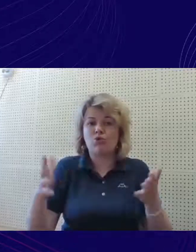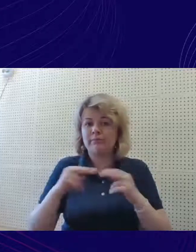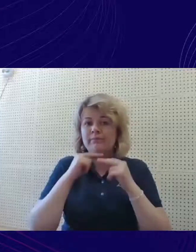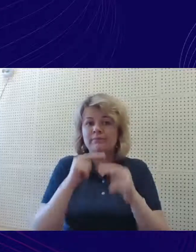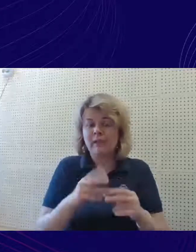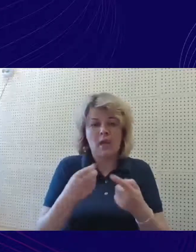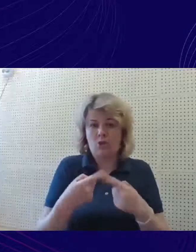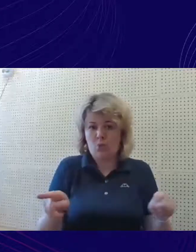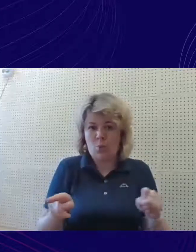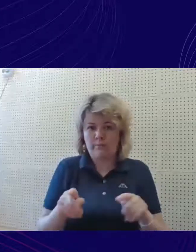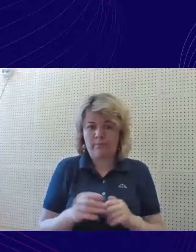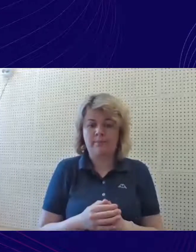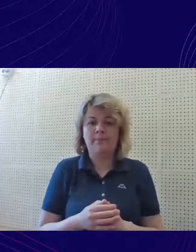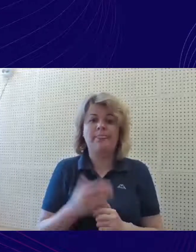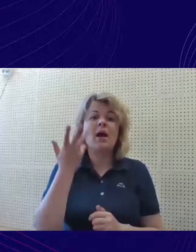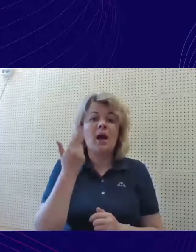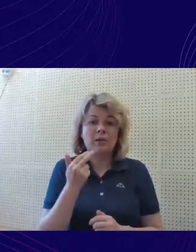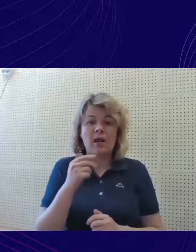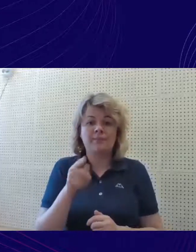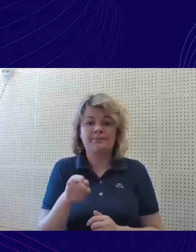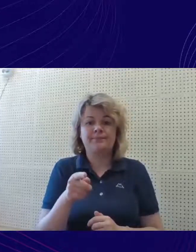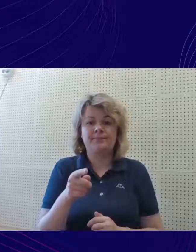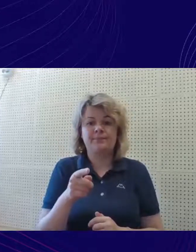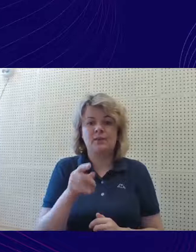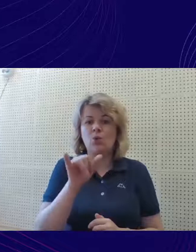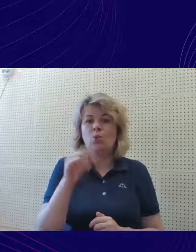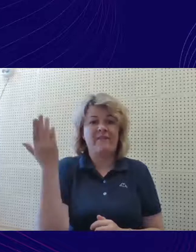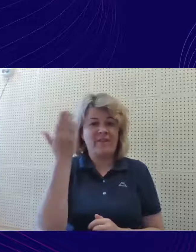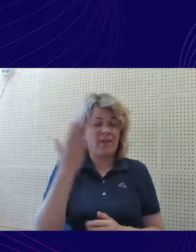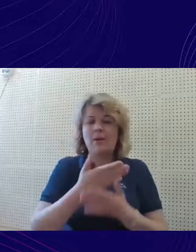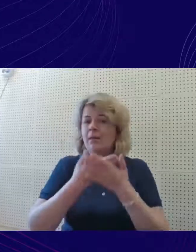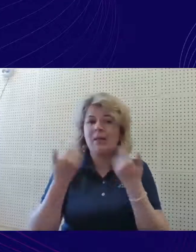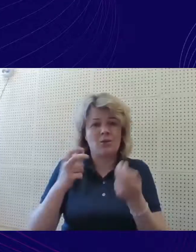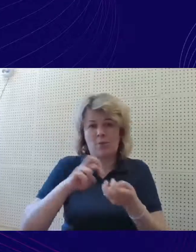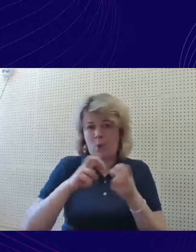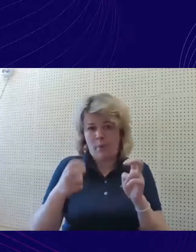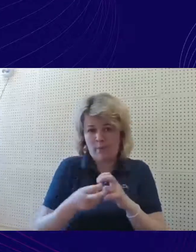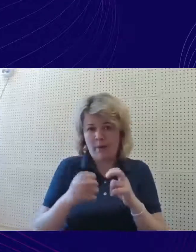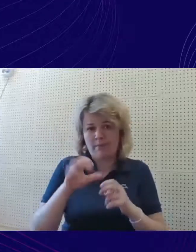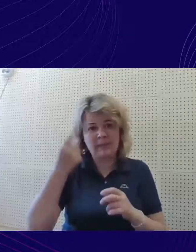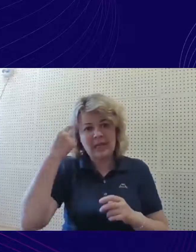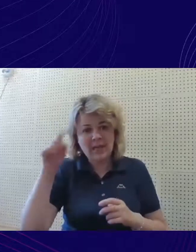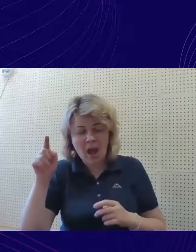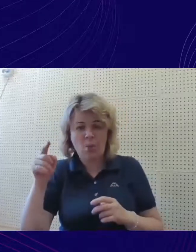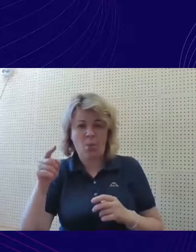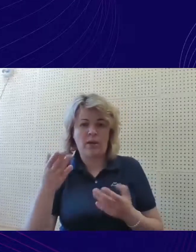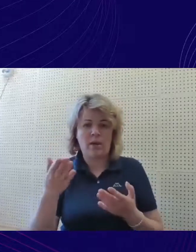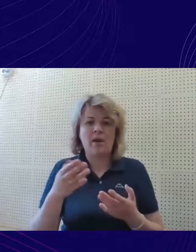на другом. Когда у фильма нет проблем с идеологией, а есть проблемы с